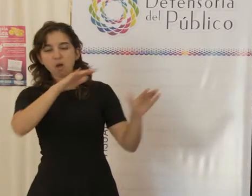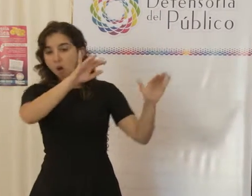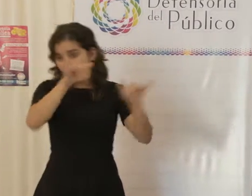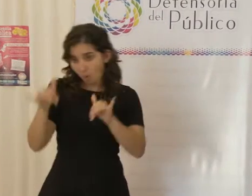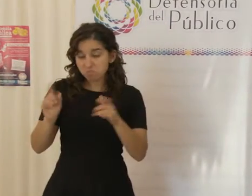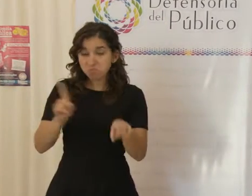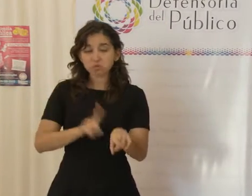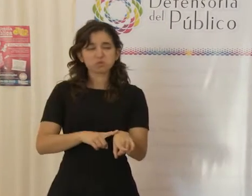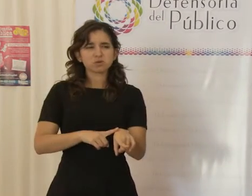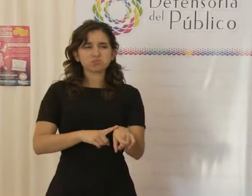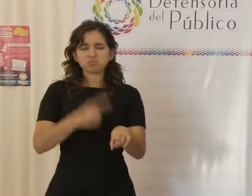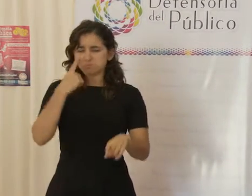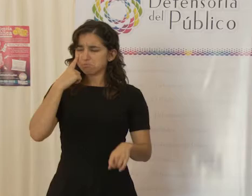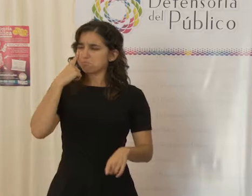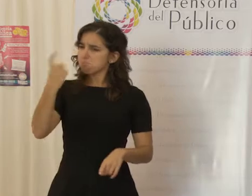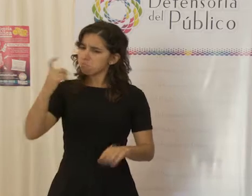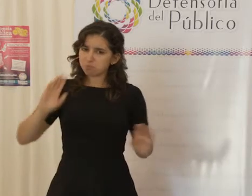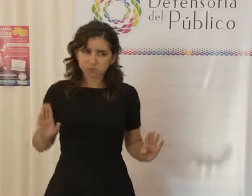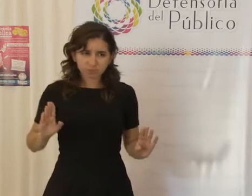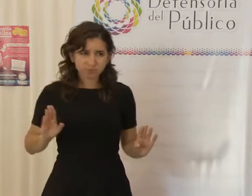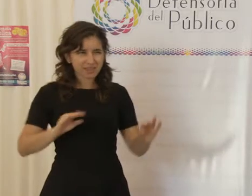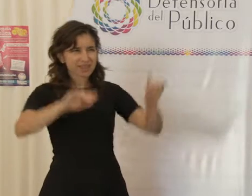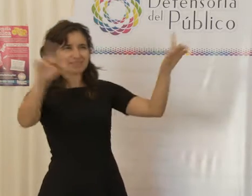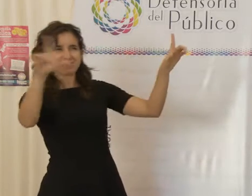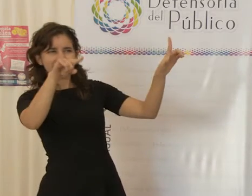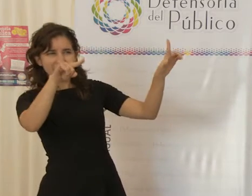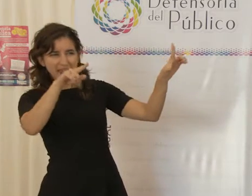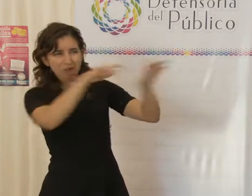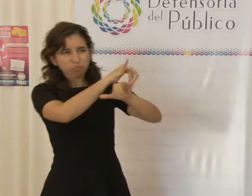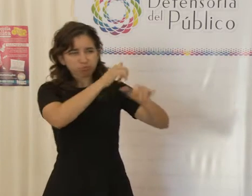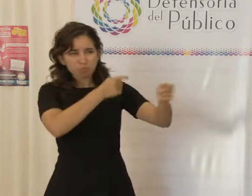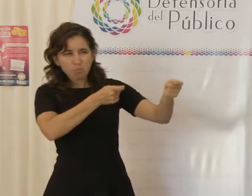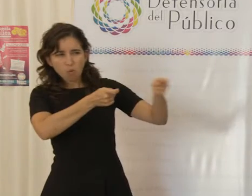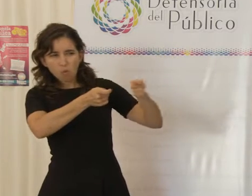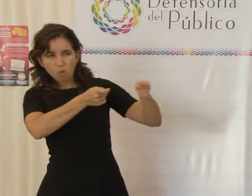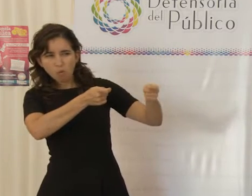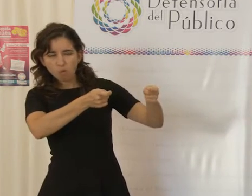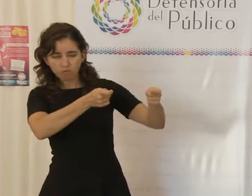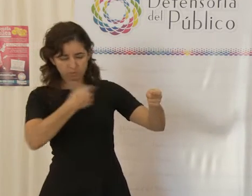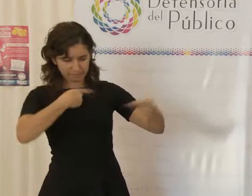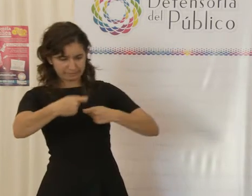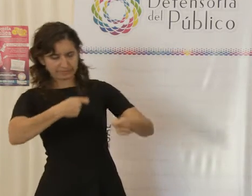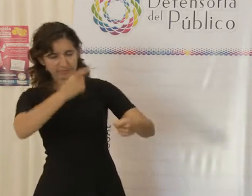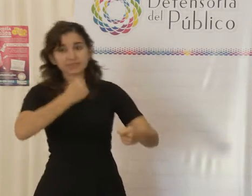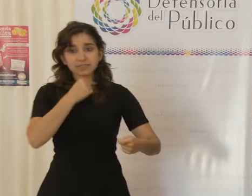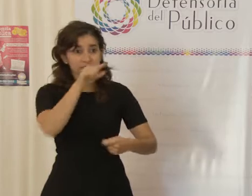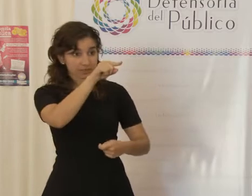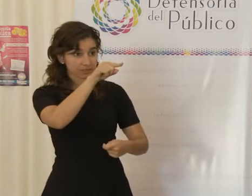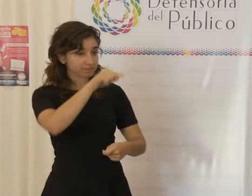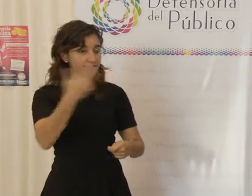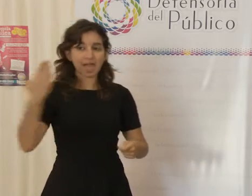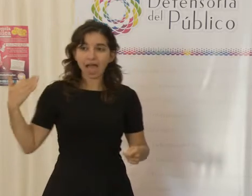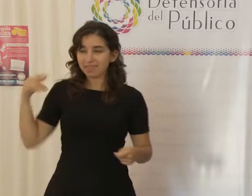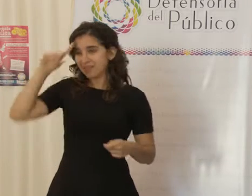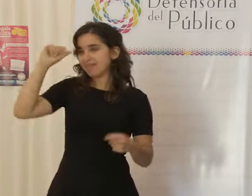darnos cuenta que como con la manipulación de las noticias no quieren manejar bueno como habíamos dicho la puesta de